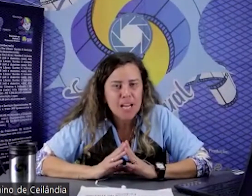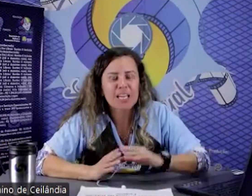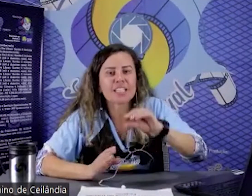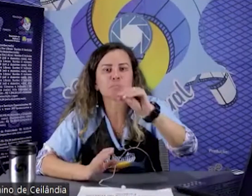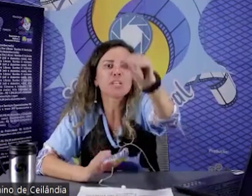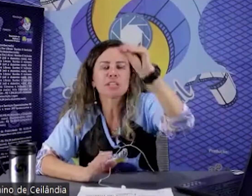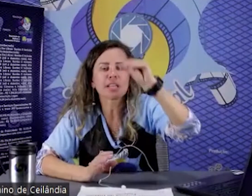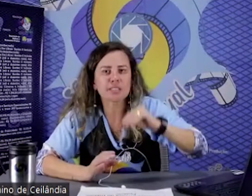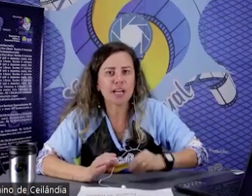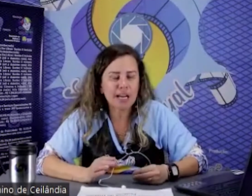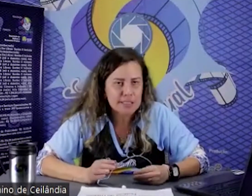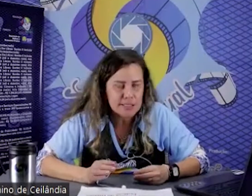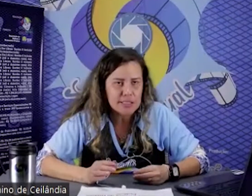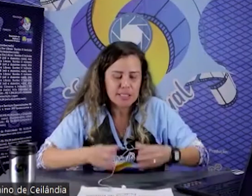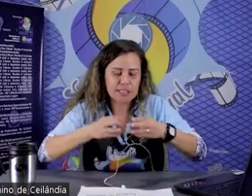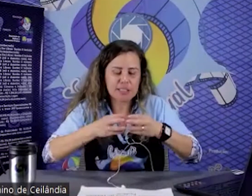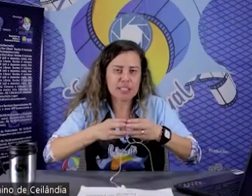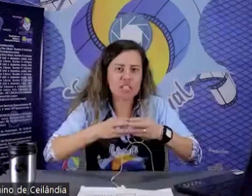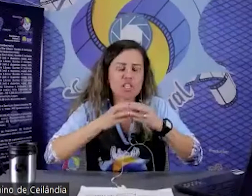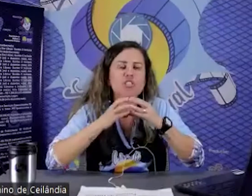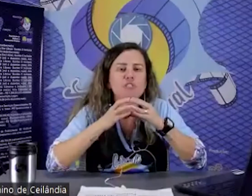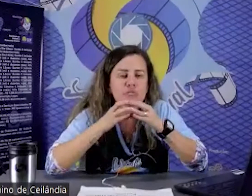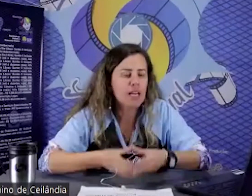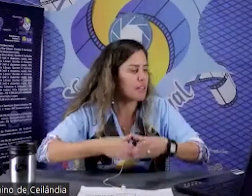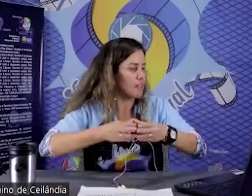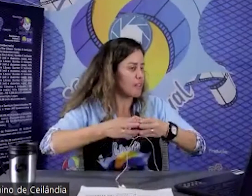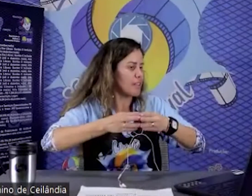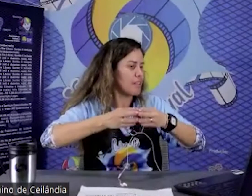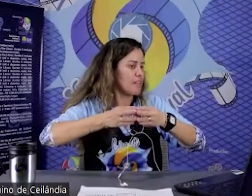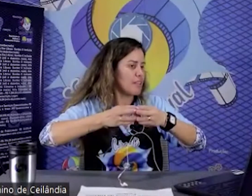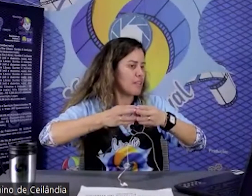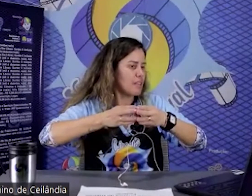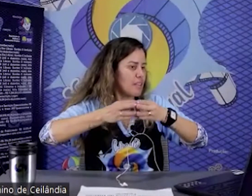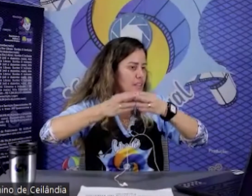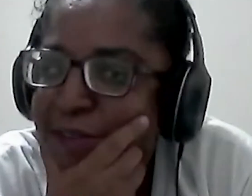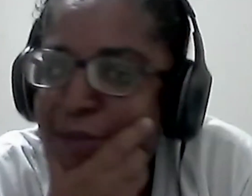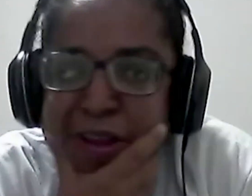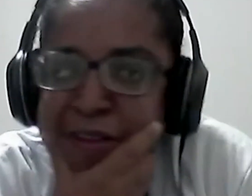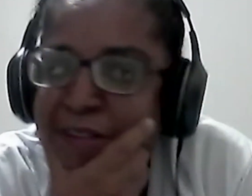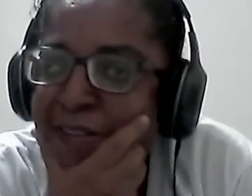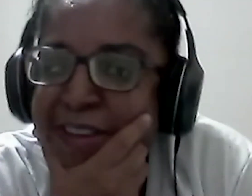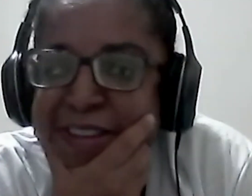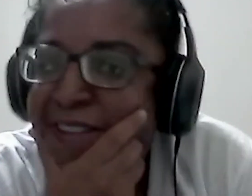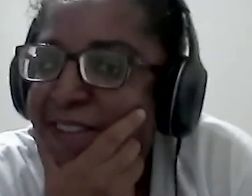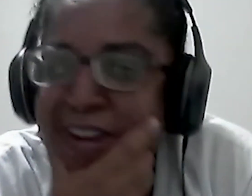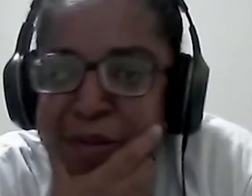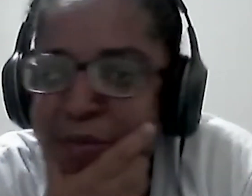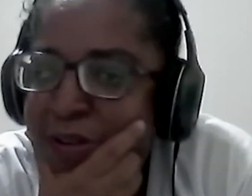lei das penitenciárias, se a gente não tem Não tem. nenhum conhecido